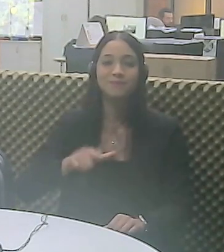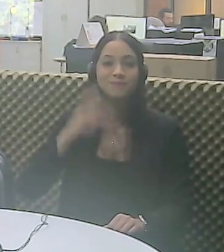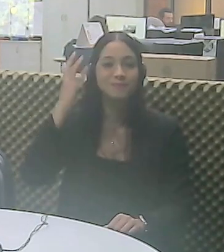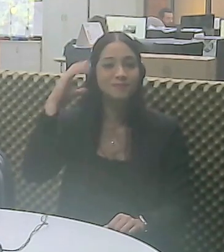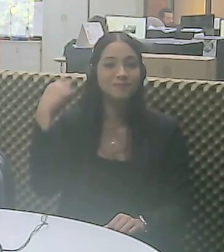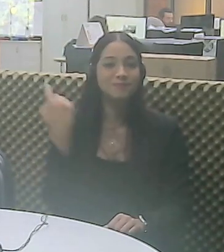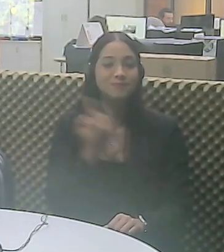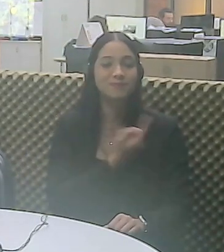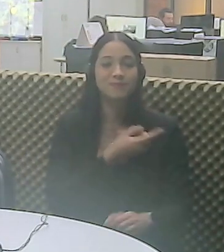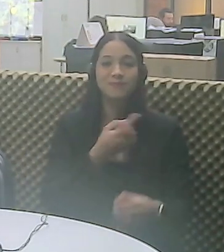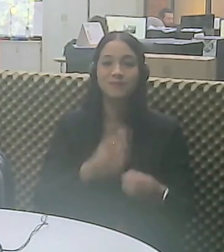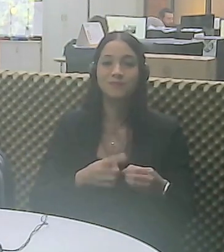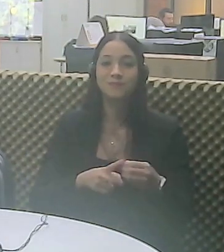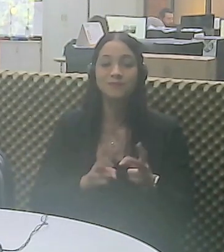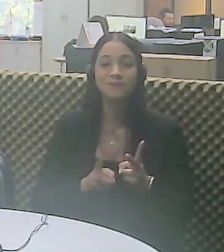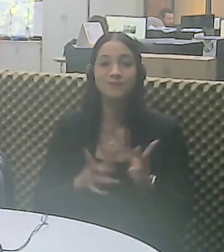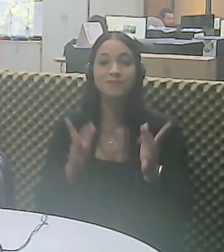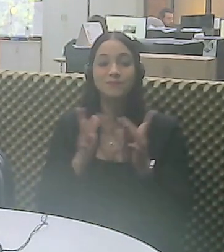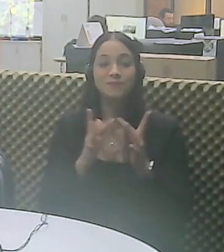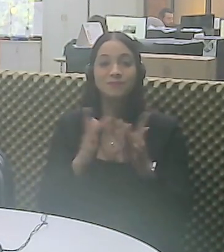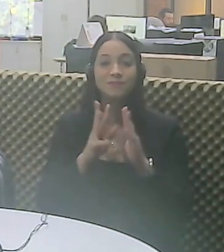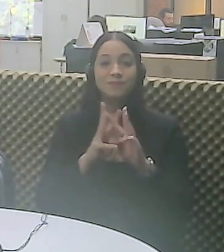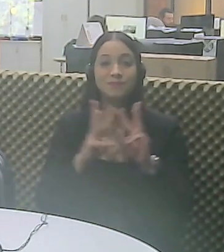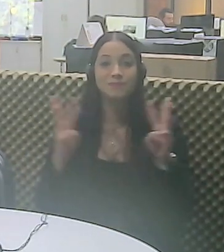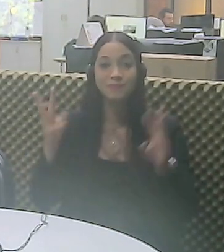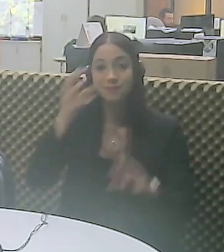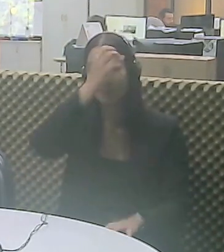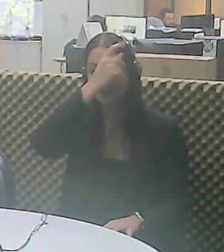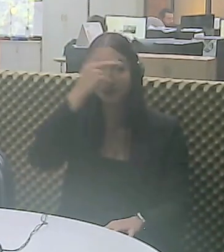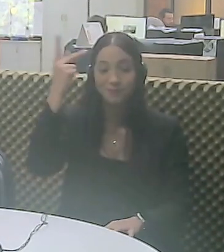mais uma edição do programa da Rádio Nossa Cidade.